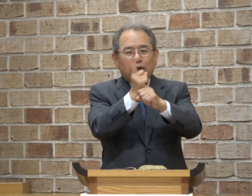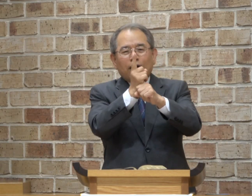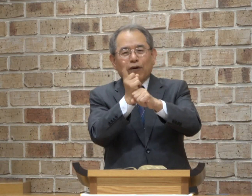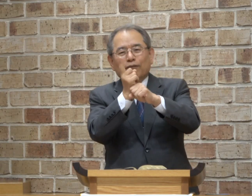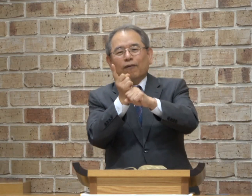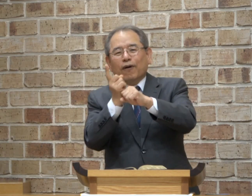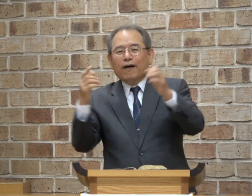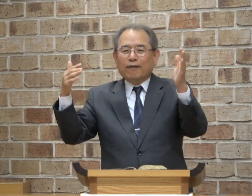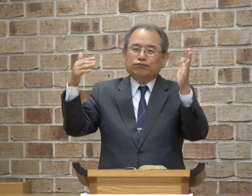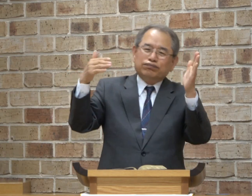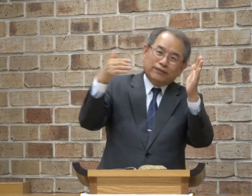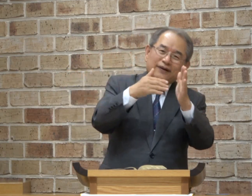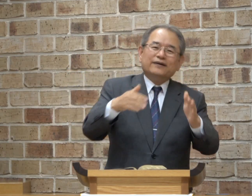시간이 이제 지났습니다.